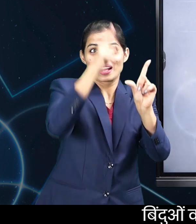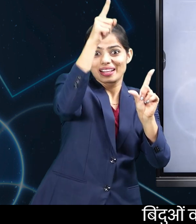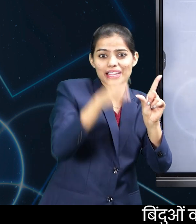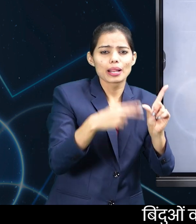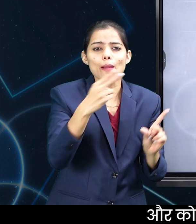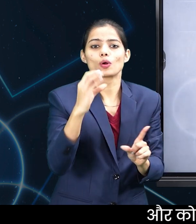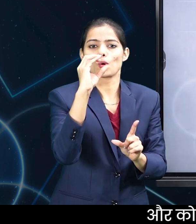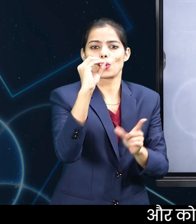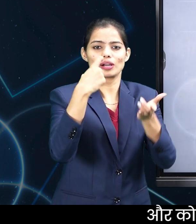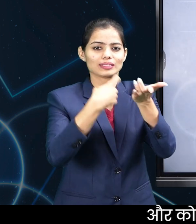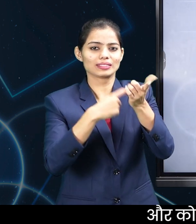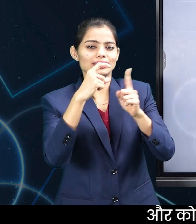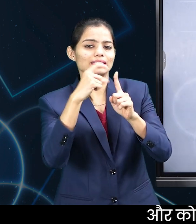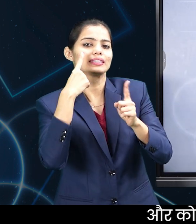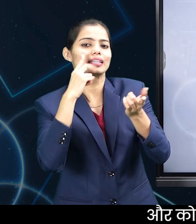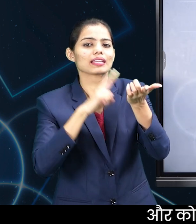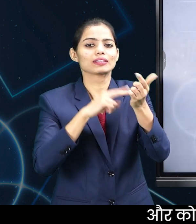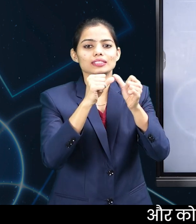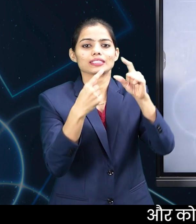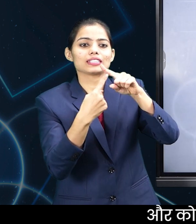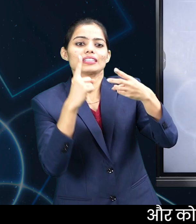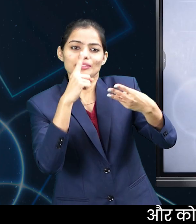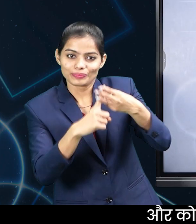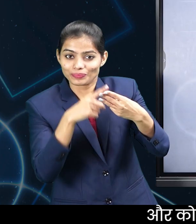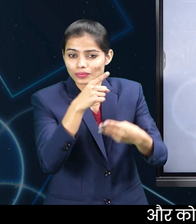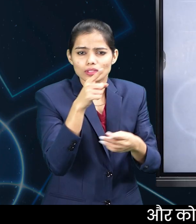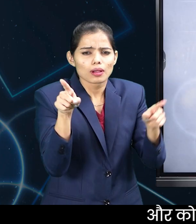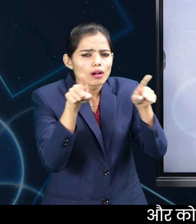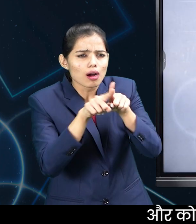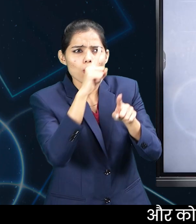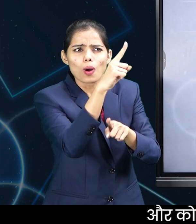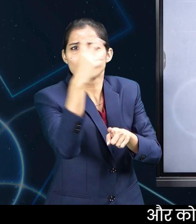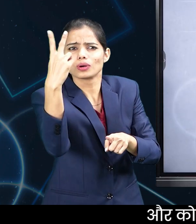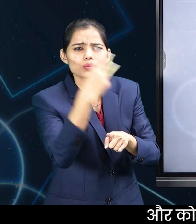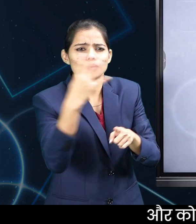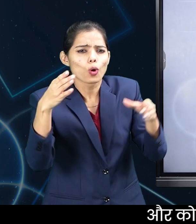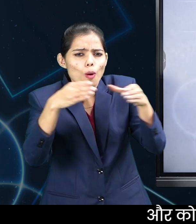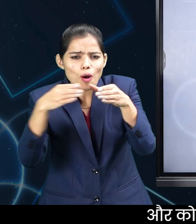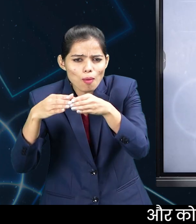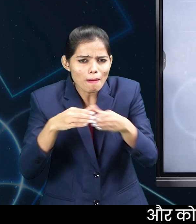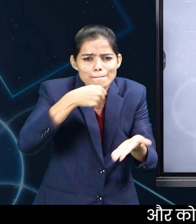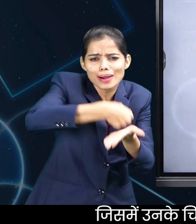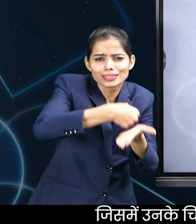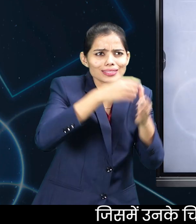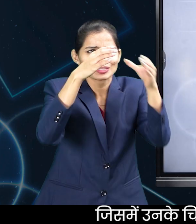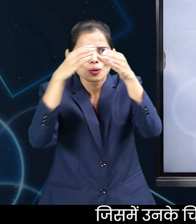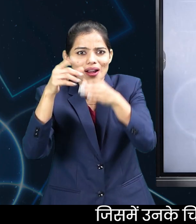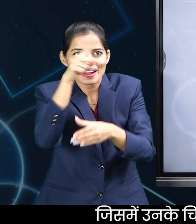निर्देशांक और कोटि y माइनस निर्देशांक द्वारा दर्शाया जाता है, जिसमें